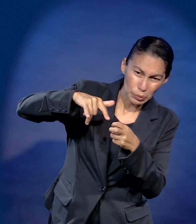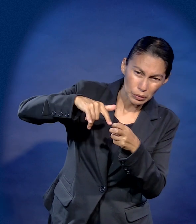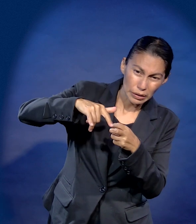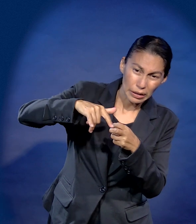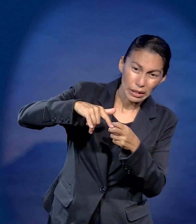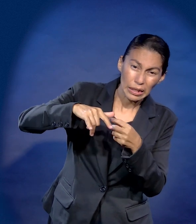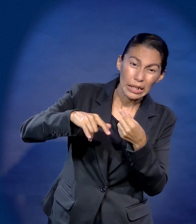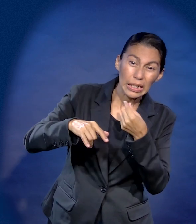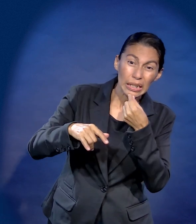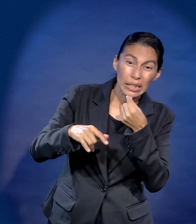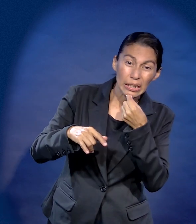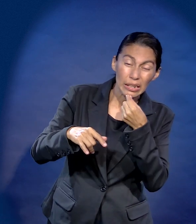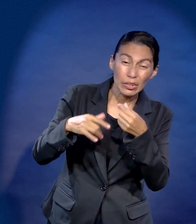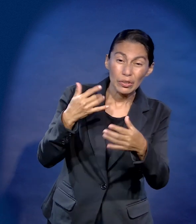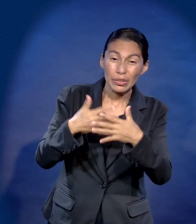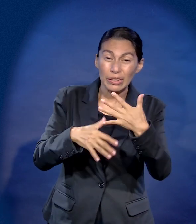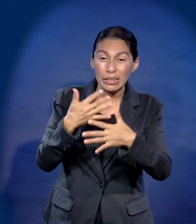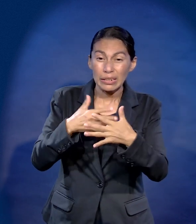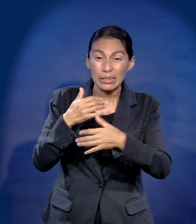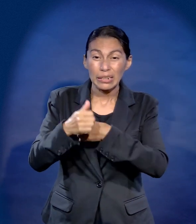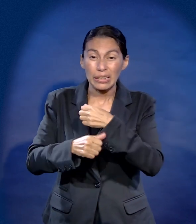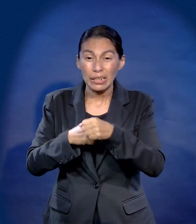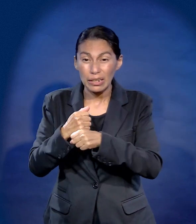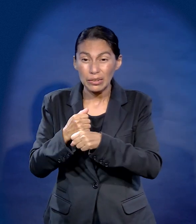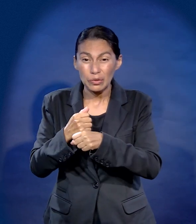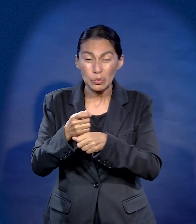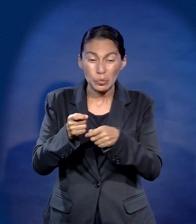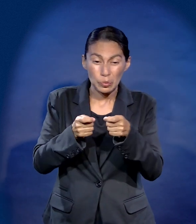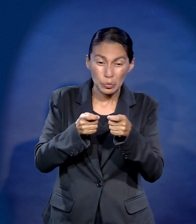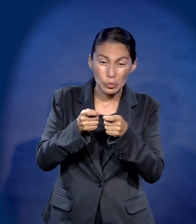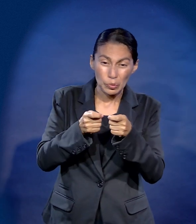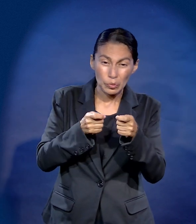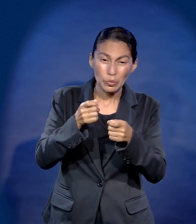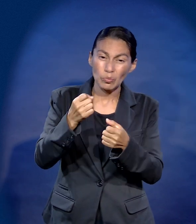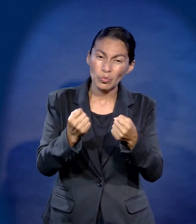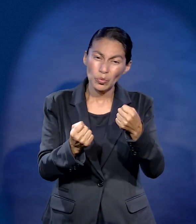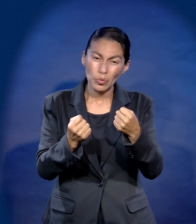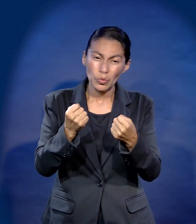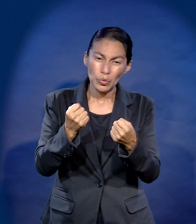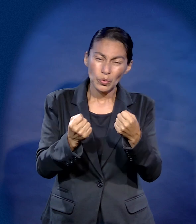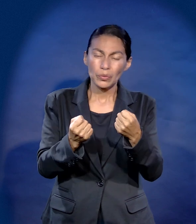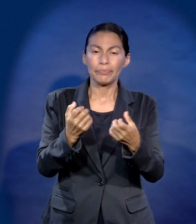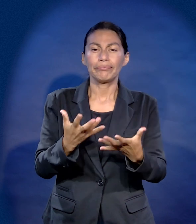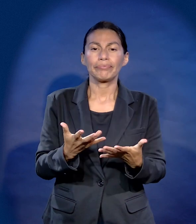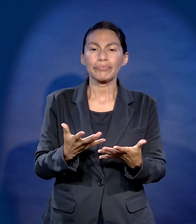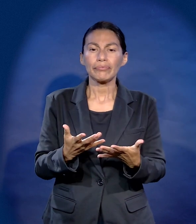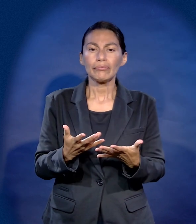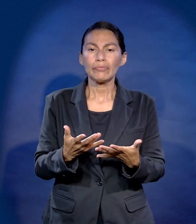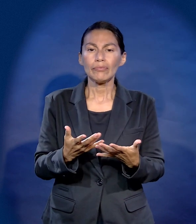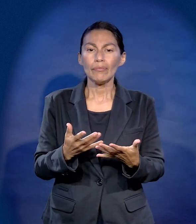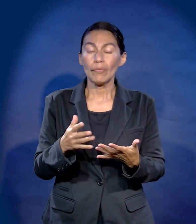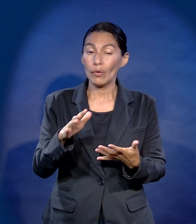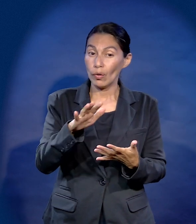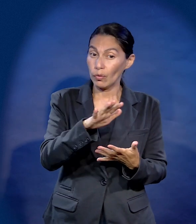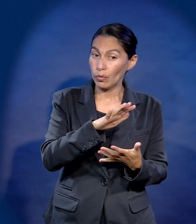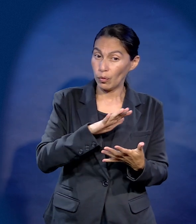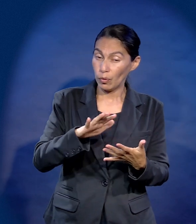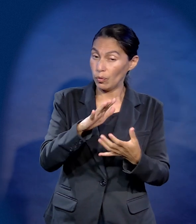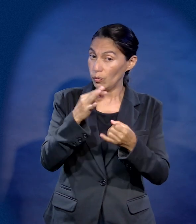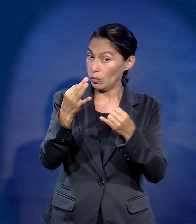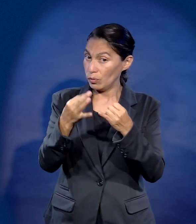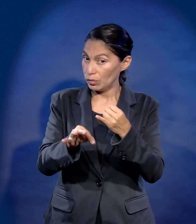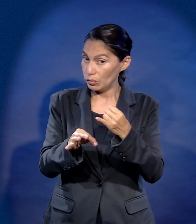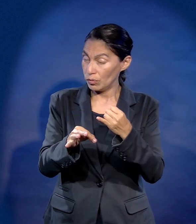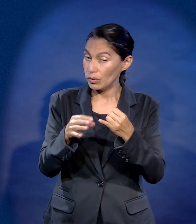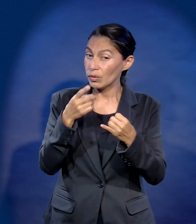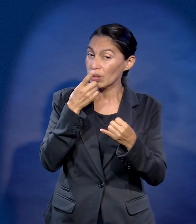a perderse en el vacío, era un niño de 15 años el que estaba en los controles. Si usted busca ese archivo en internet, va a descubrir